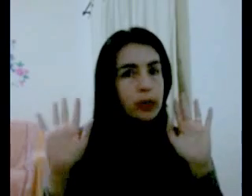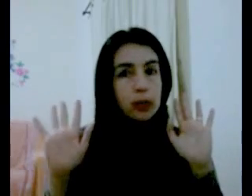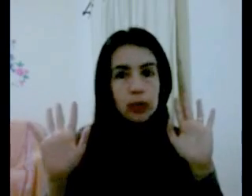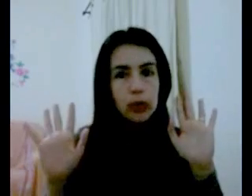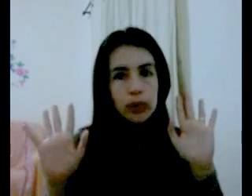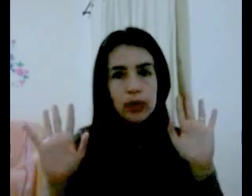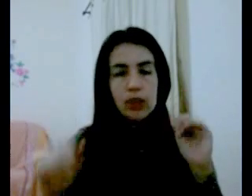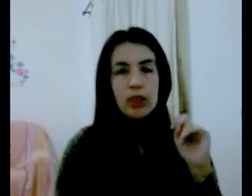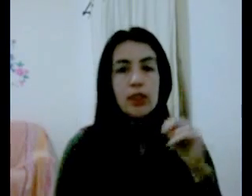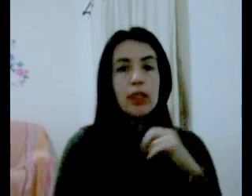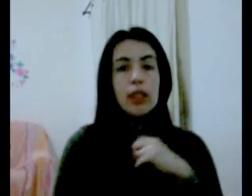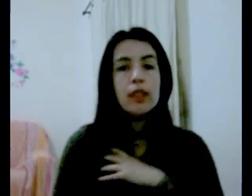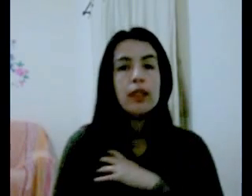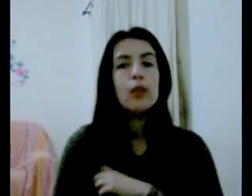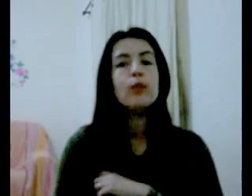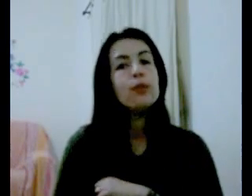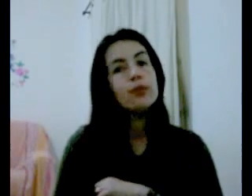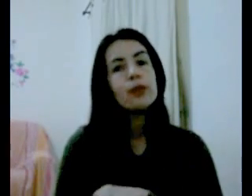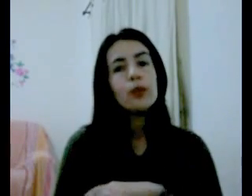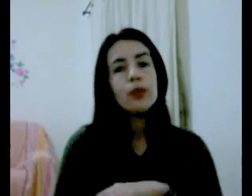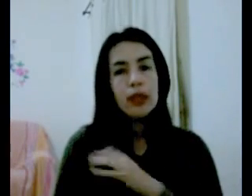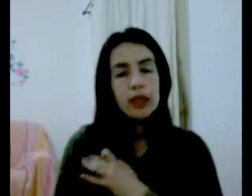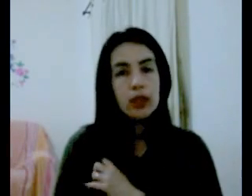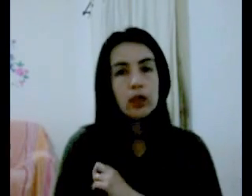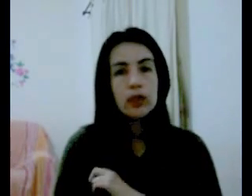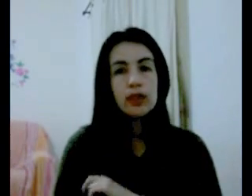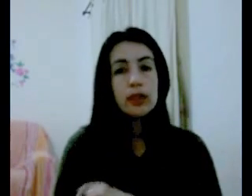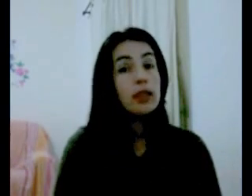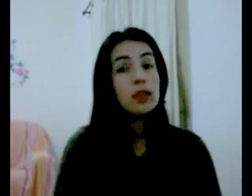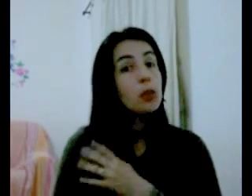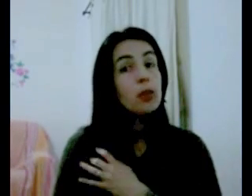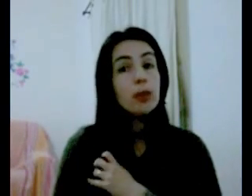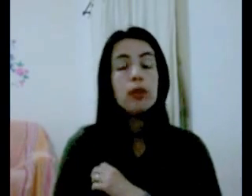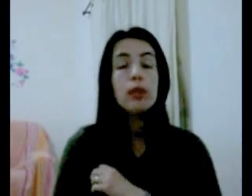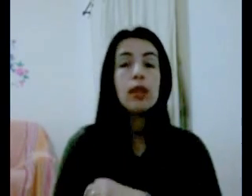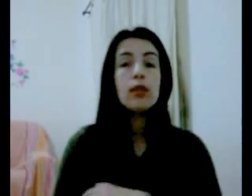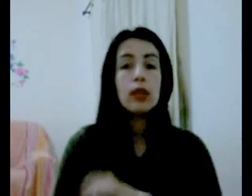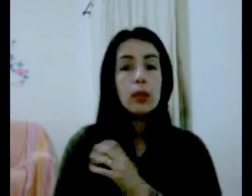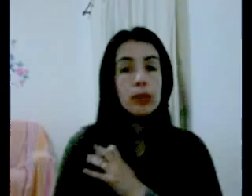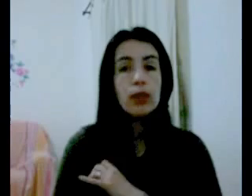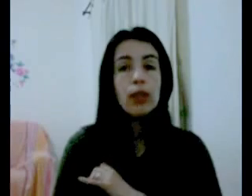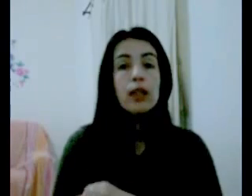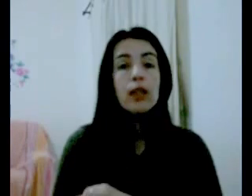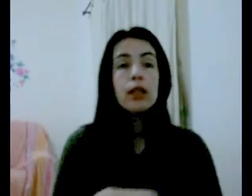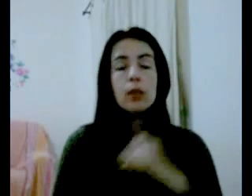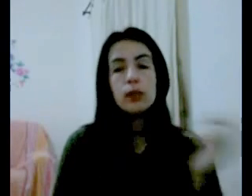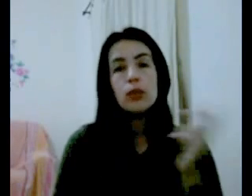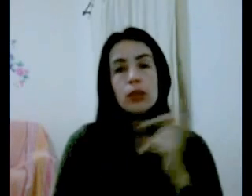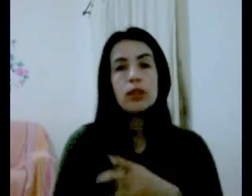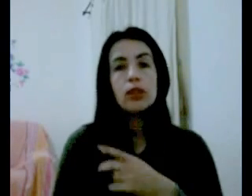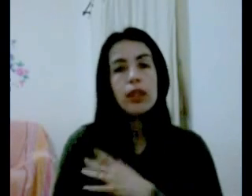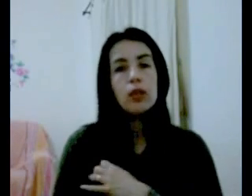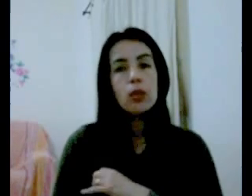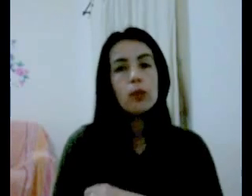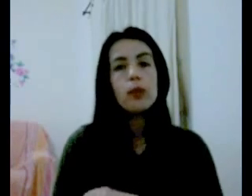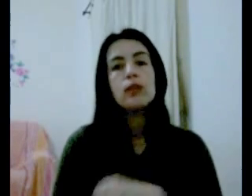sabe? Eu penso um monte de coisa, gente. Então, me contem aí o que vocês acham. Vamos ver amanhã o que ela fala pra mim. E depois que eu voltar de lá, eu